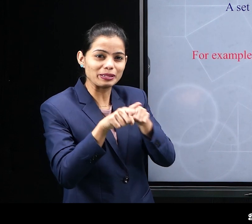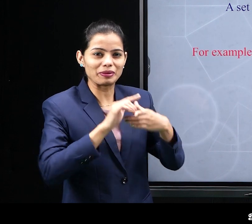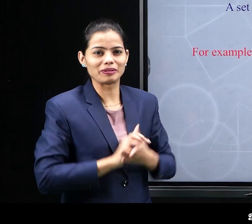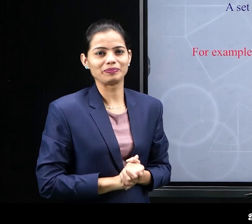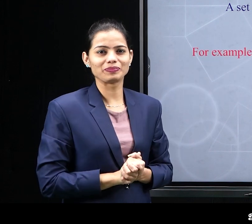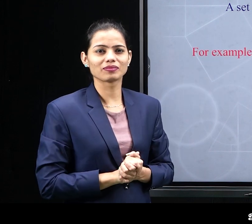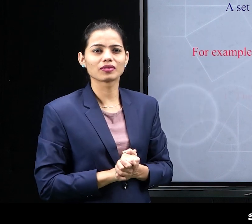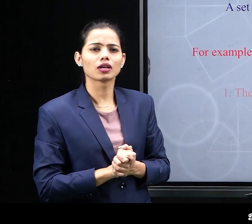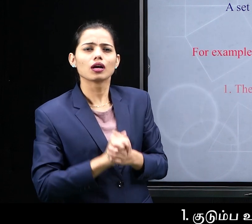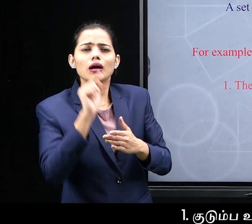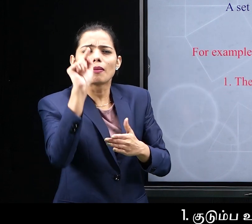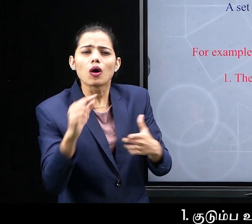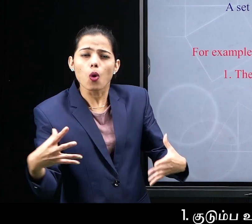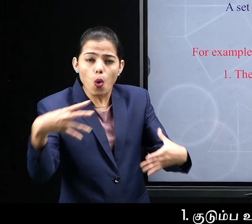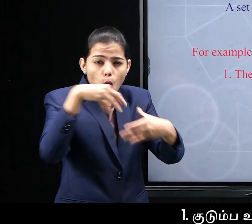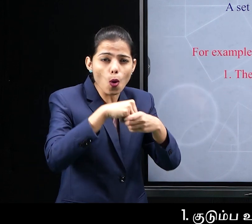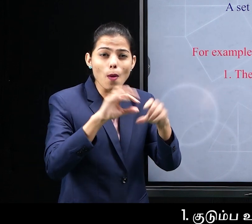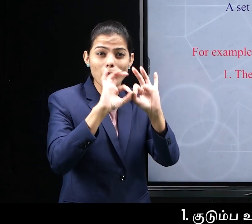உதாரணமாக, குடும்ப உறுப்பினர்களின் கணம்.